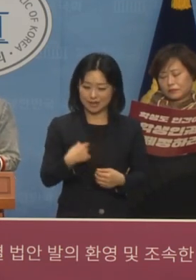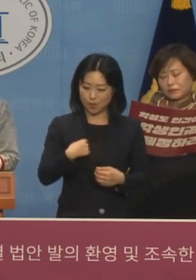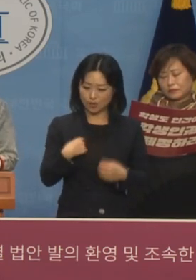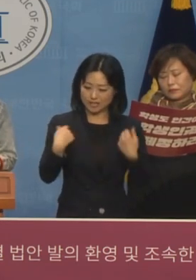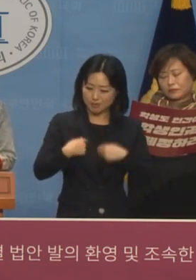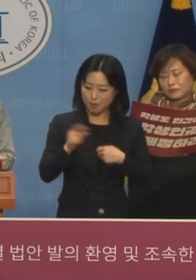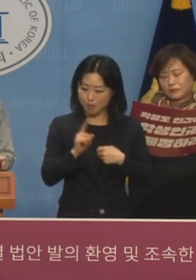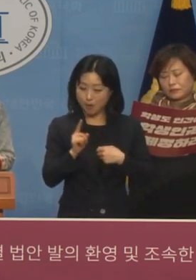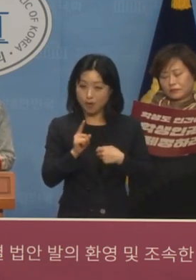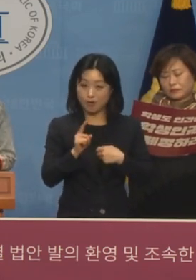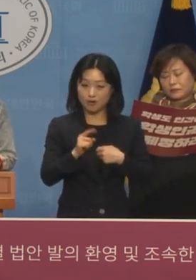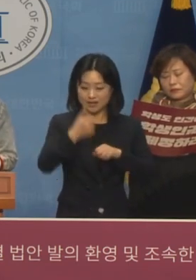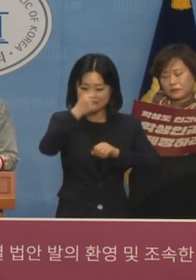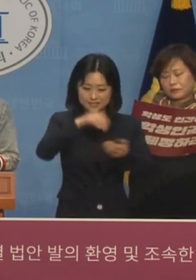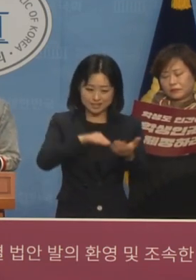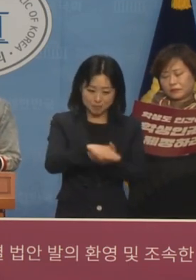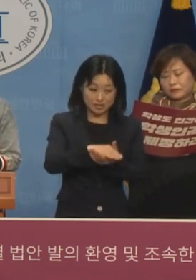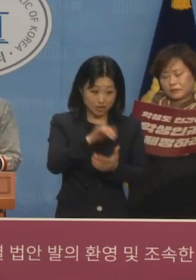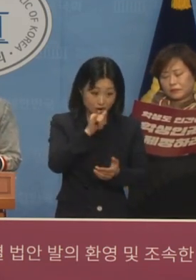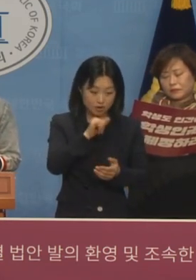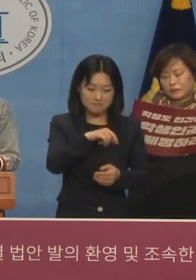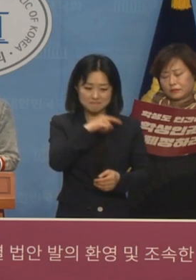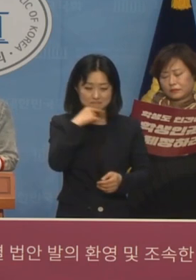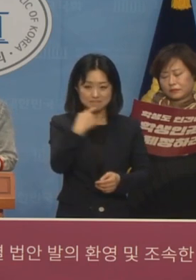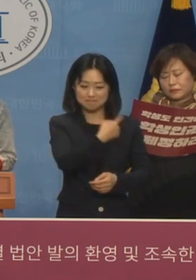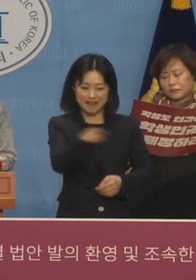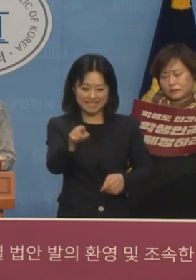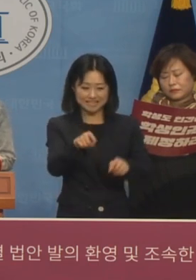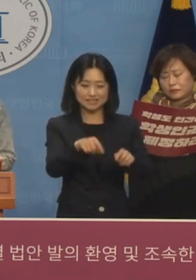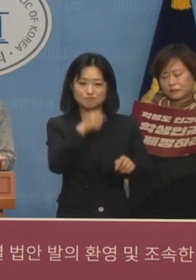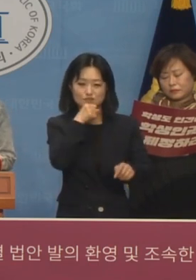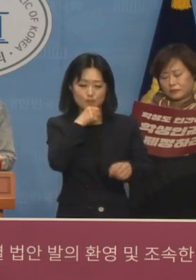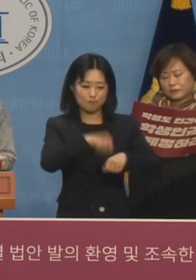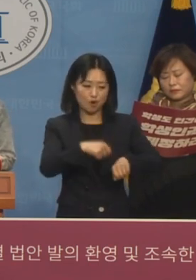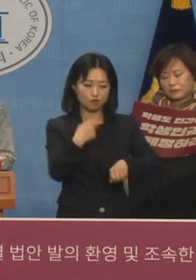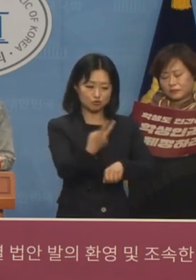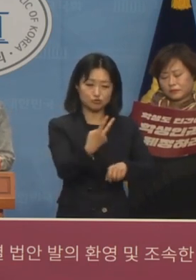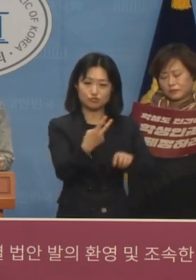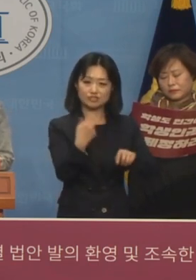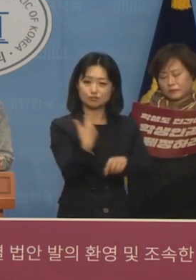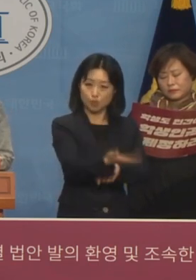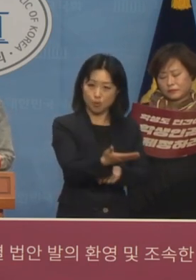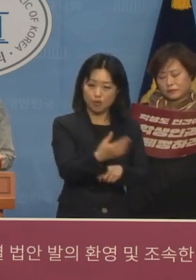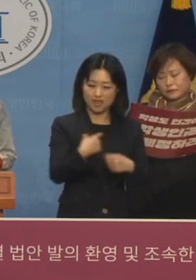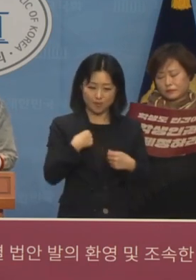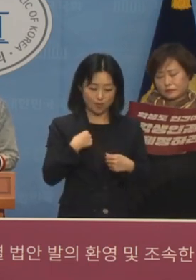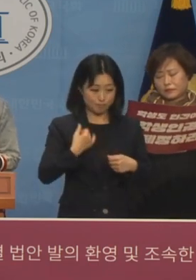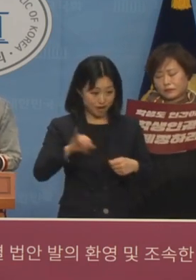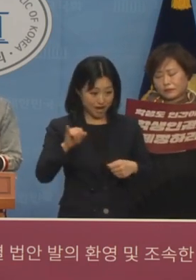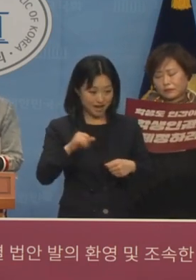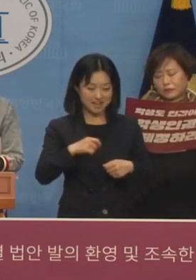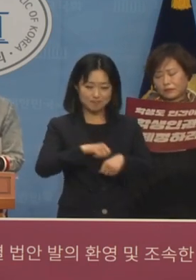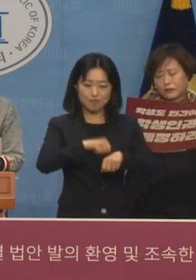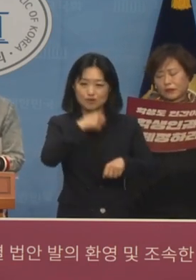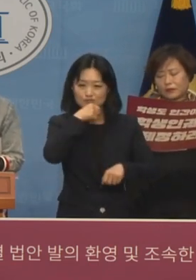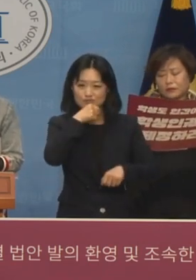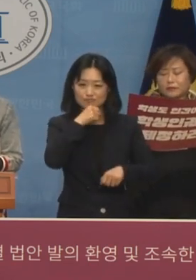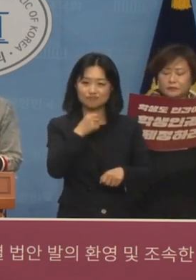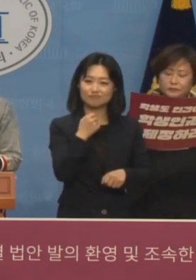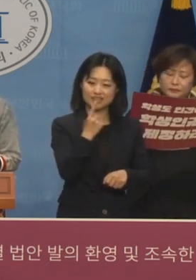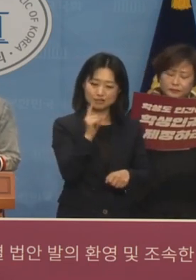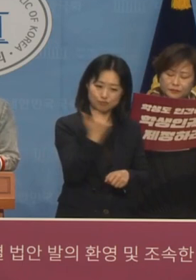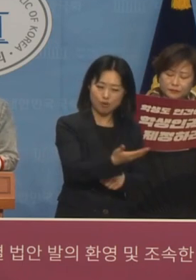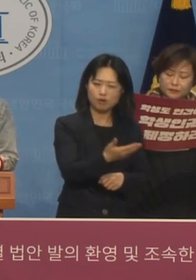근거로 상위 1점, 슬리퍼 마이너스 2점 등 일거수일투족에 대해 벌점을 부여받는 일상을 살고 있습니다. 누군가는 세상에 민주주의가